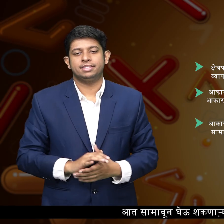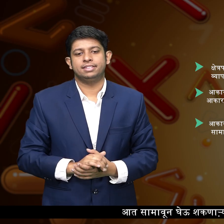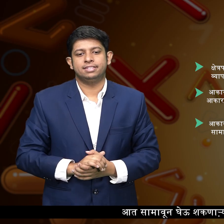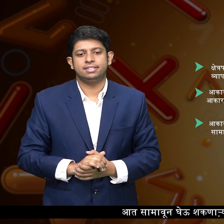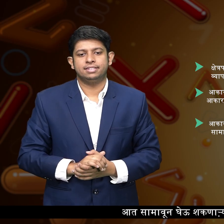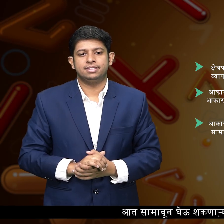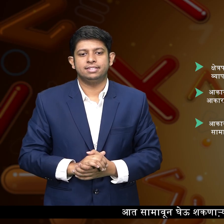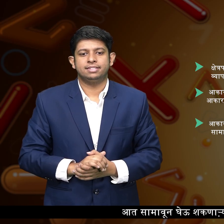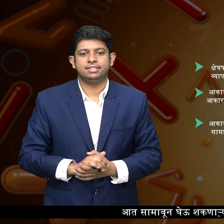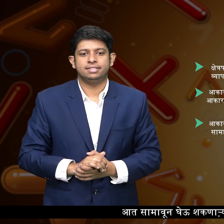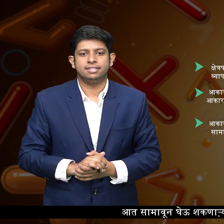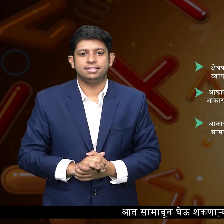कोणत्याही पदार्थाचे आकारमान.